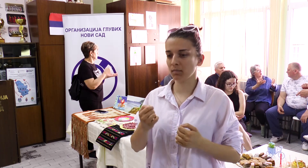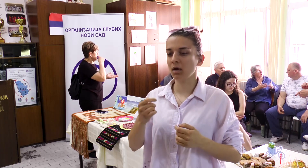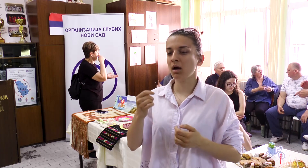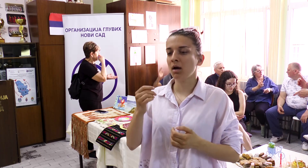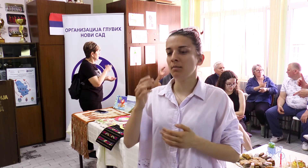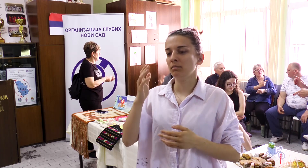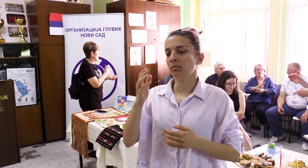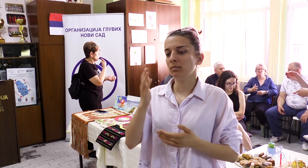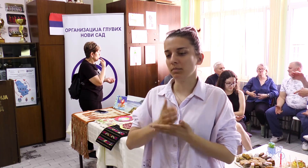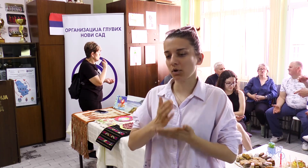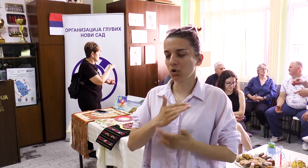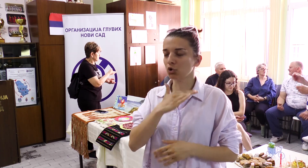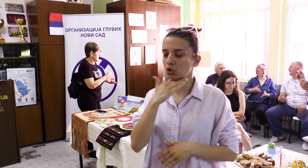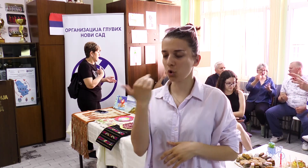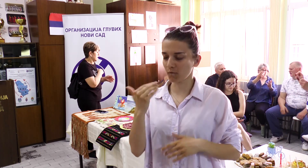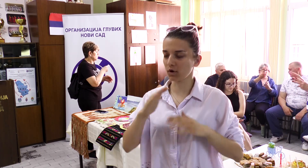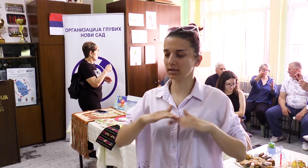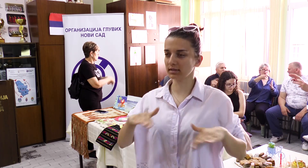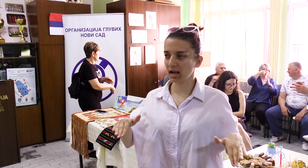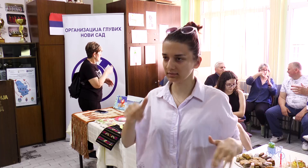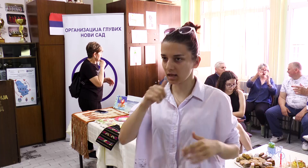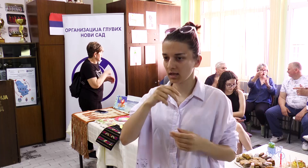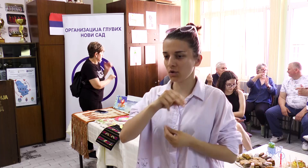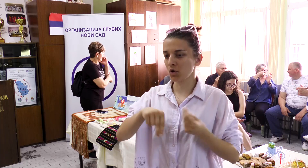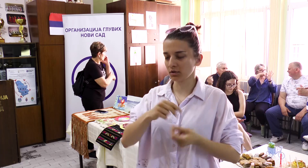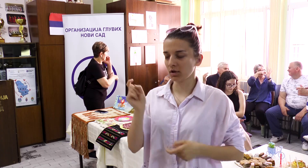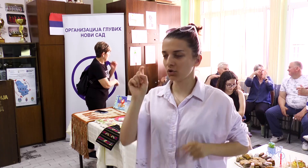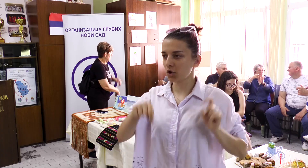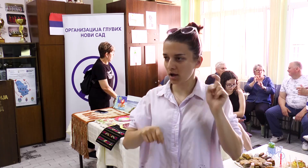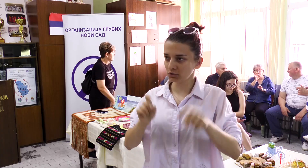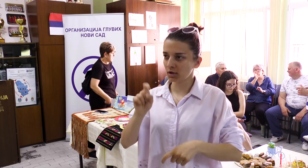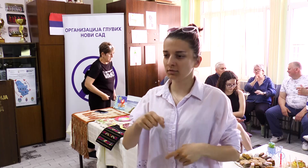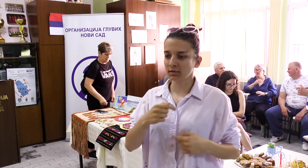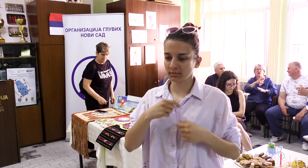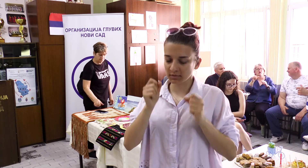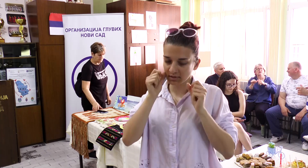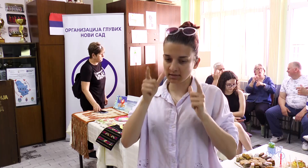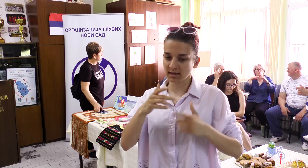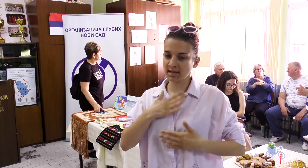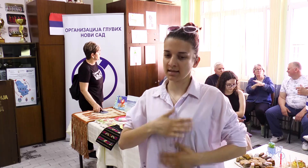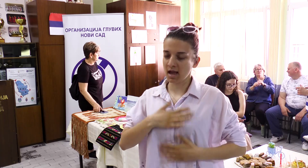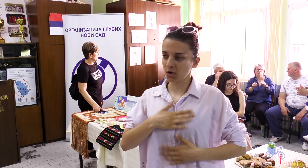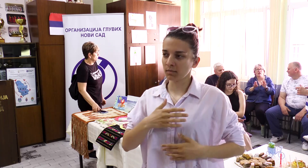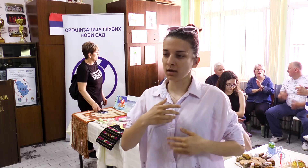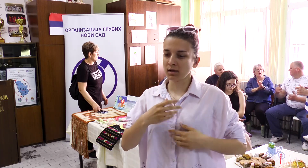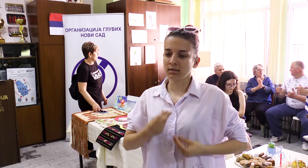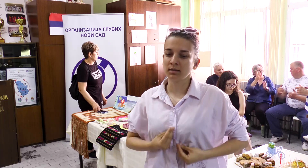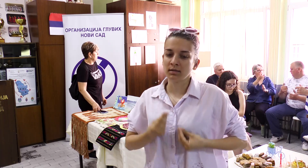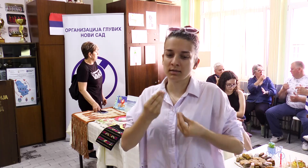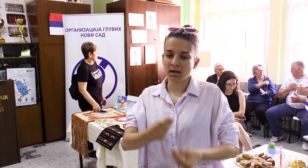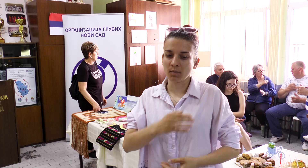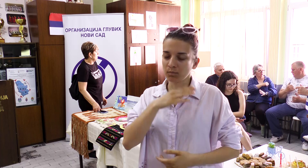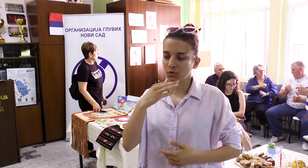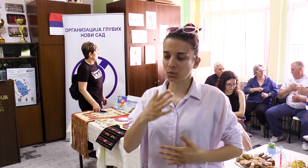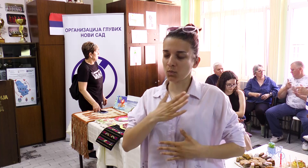to se zove likovna radionica, imamo dosta dece koji dolaze, jako sam